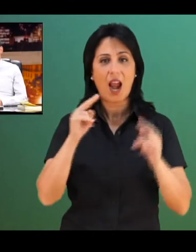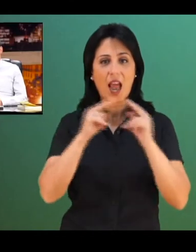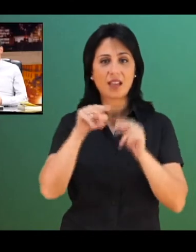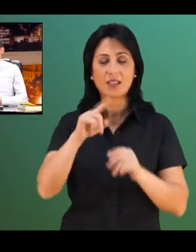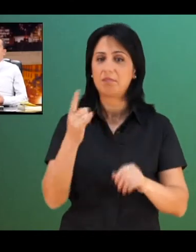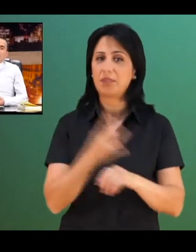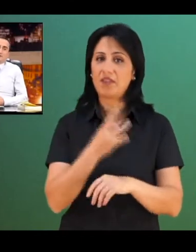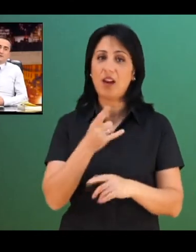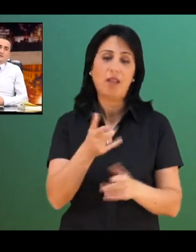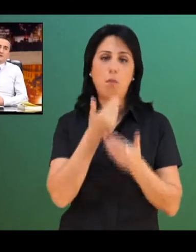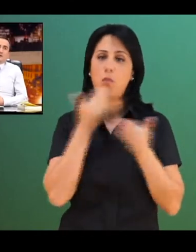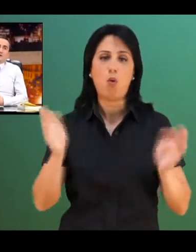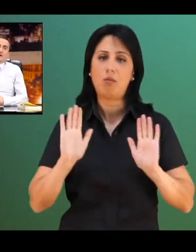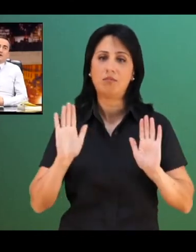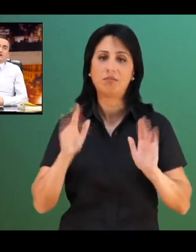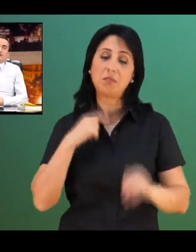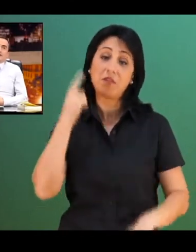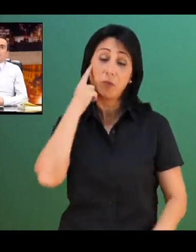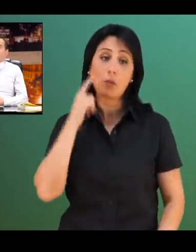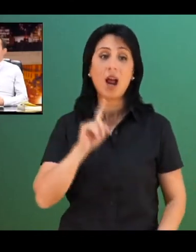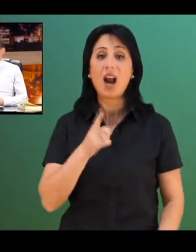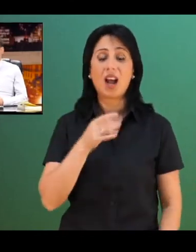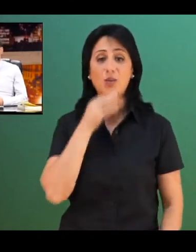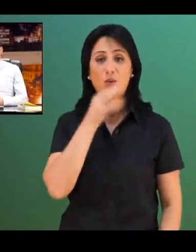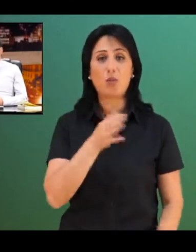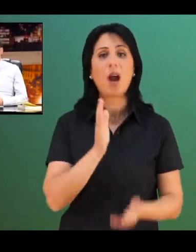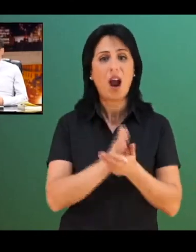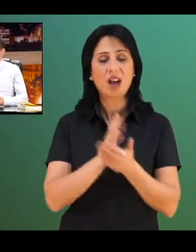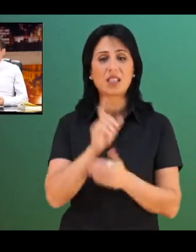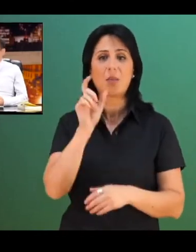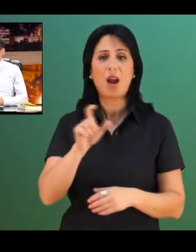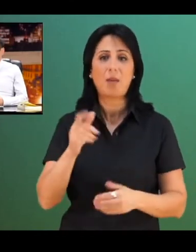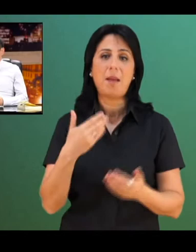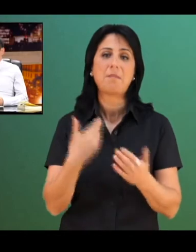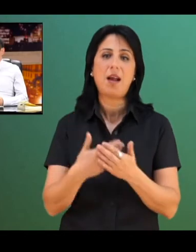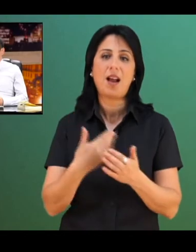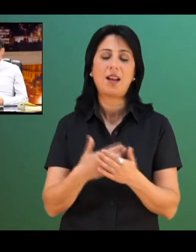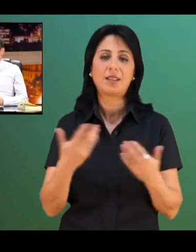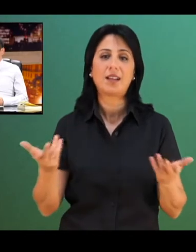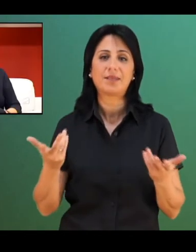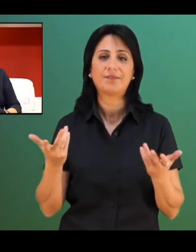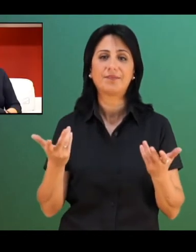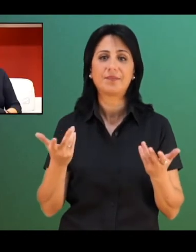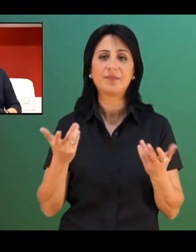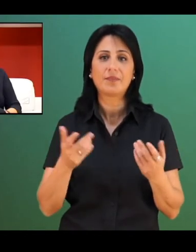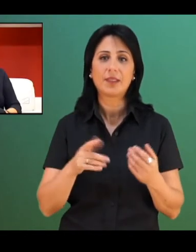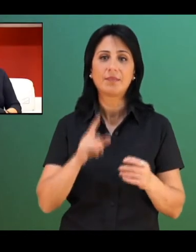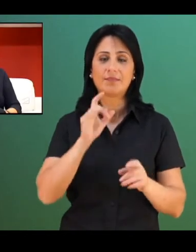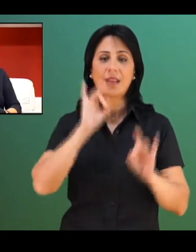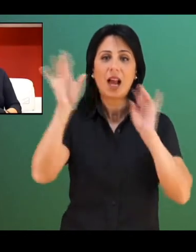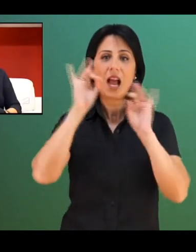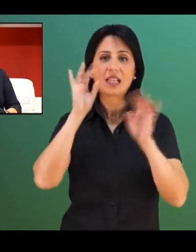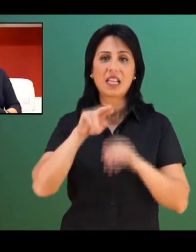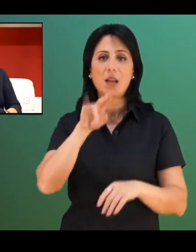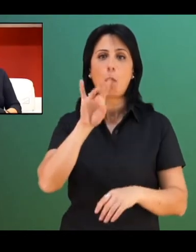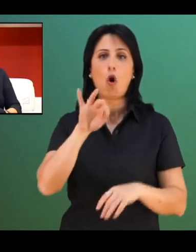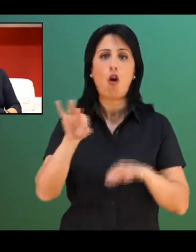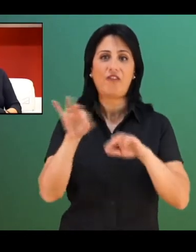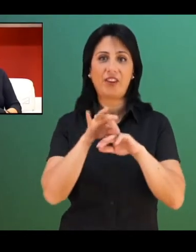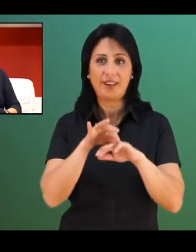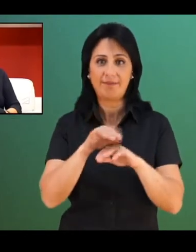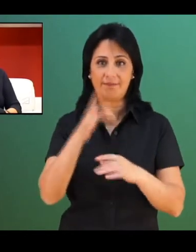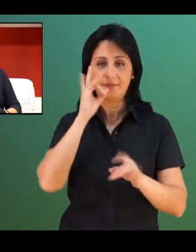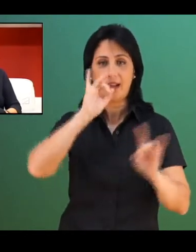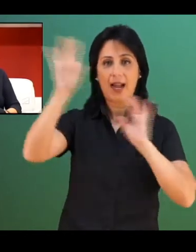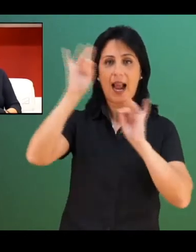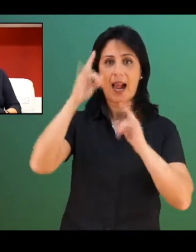ადამიანები, რომელიც მაგალითად გადაცემა პროფილისთვის თხოვდებიან და ეყრებიან ქმრებს რა. ო, კი, კაცო, მაგრამ მე